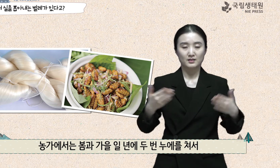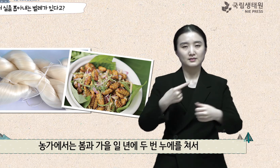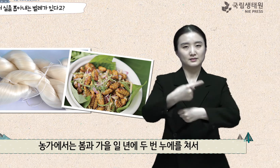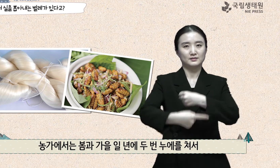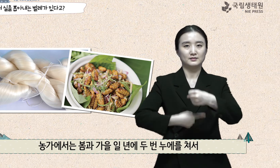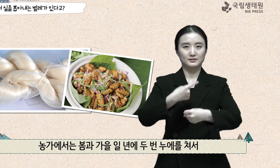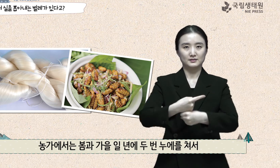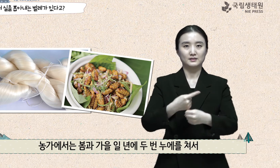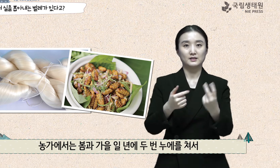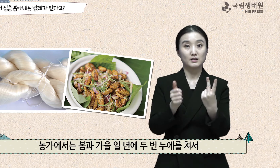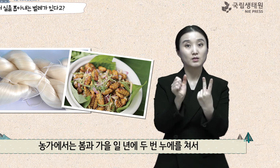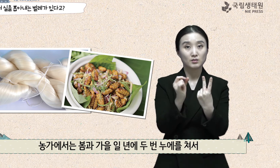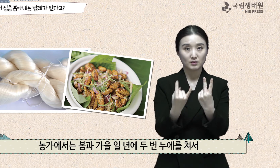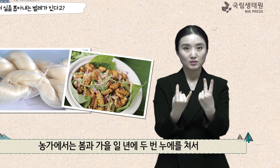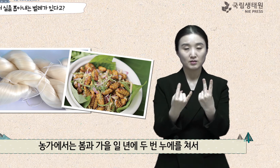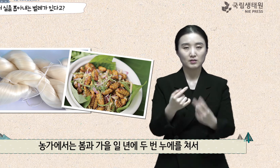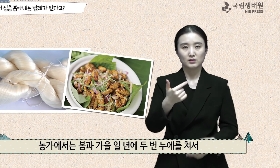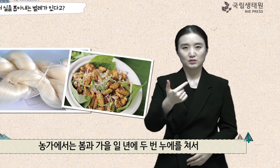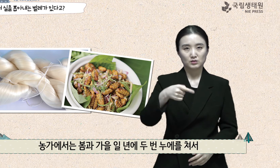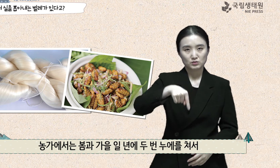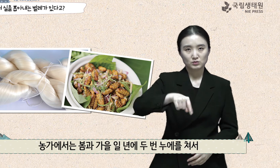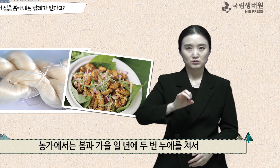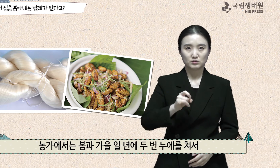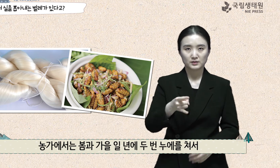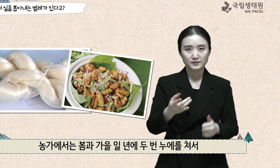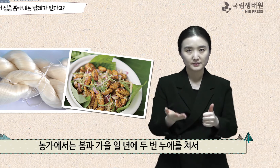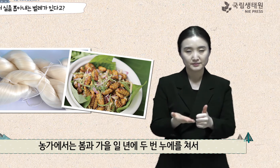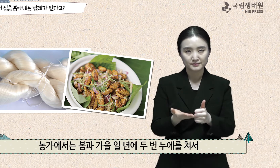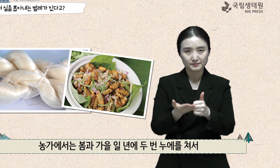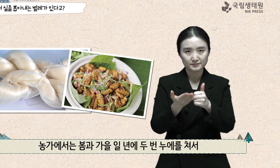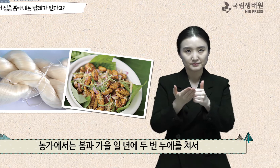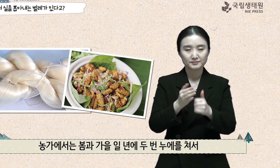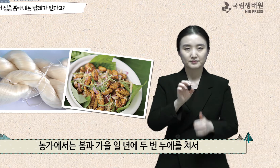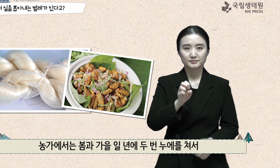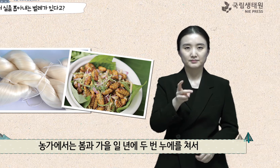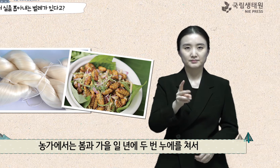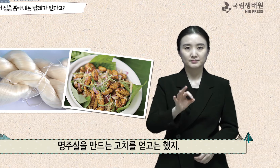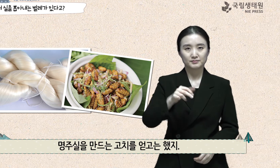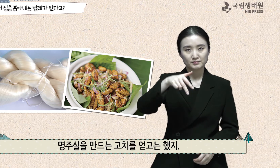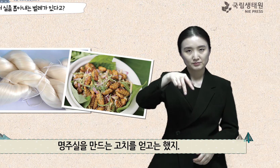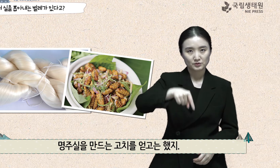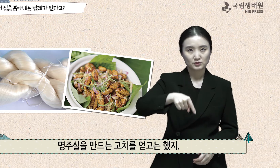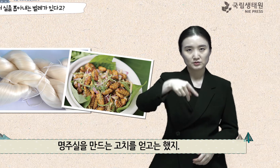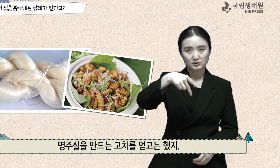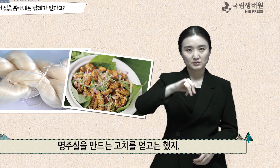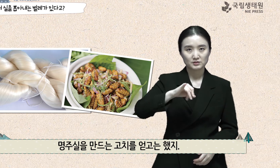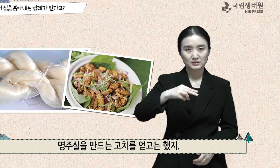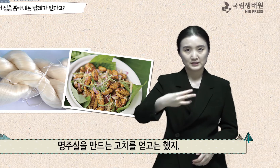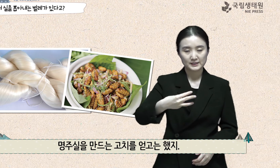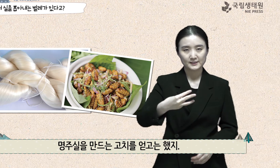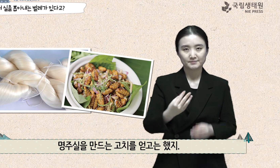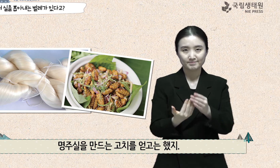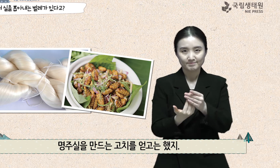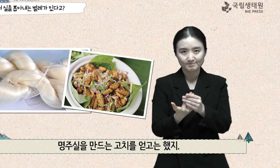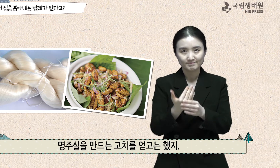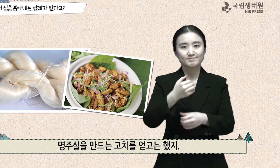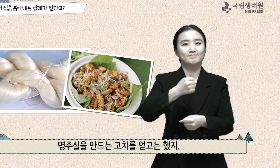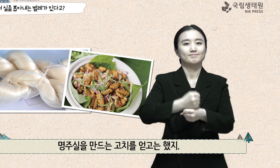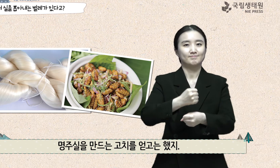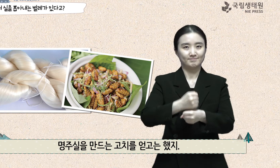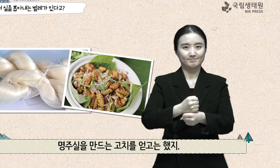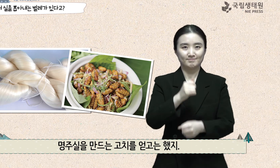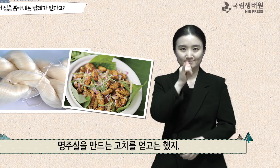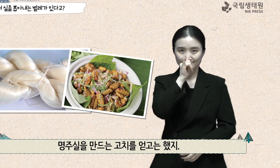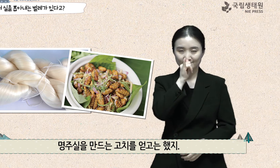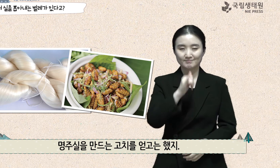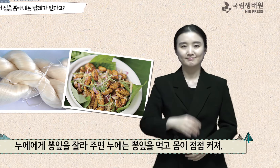봄과 가을 1년에 2번 누에를 쳐서 명주실을 만드는 고치를 얻고는 했지